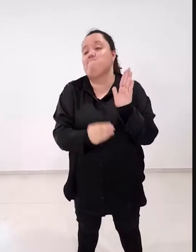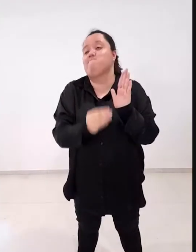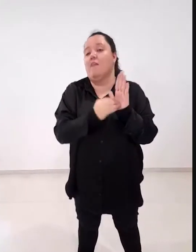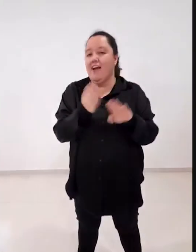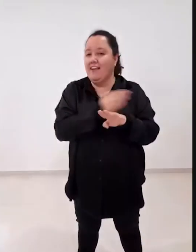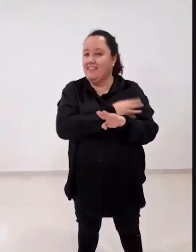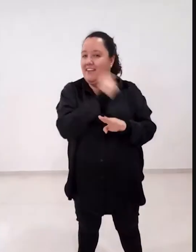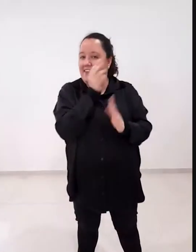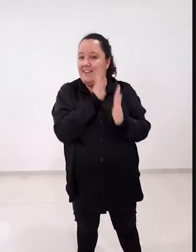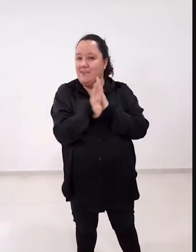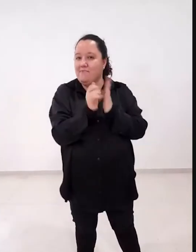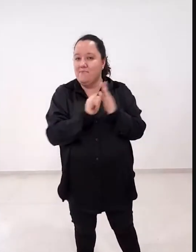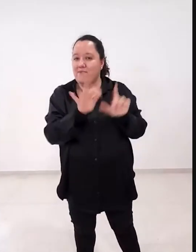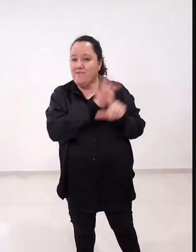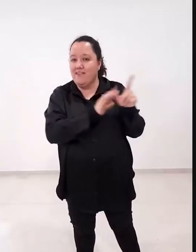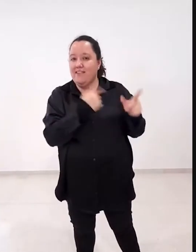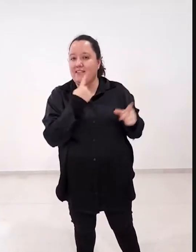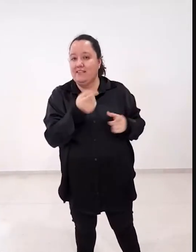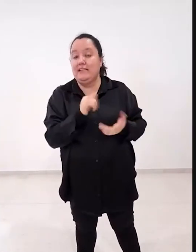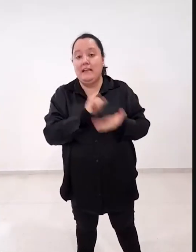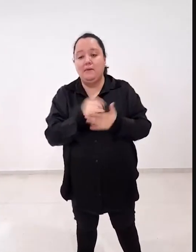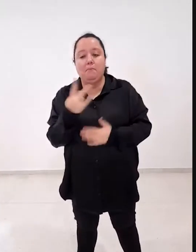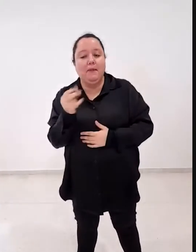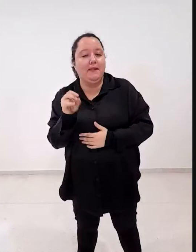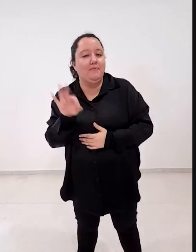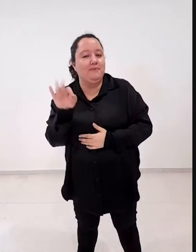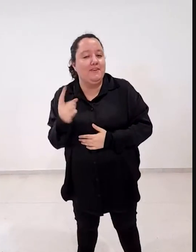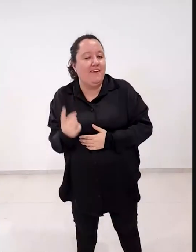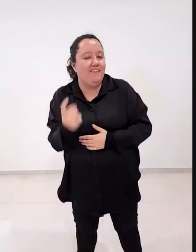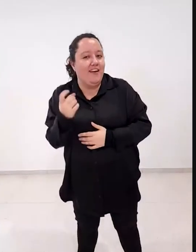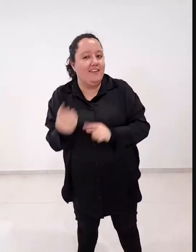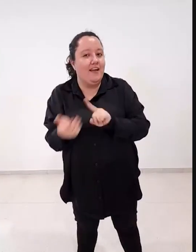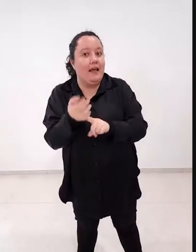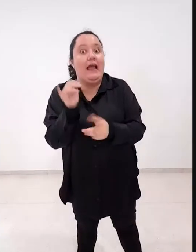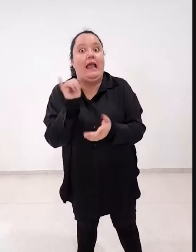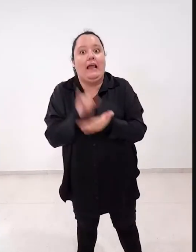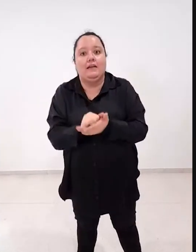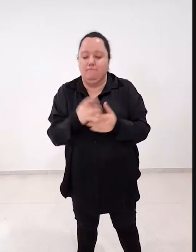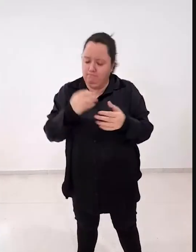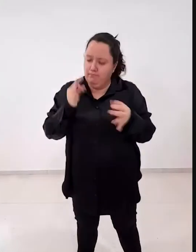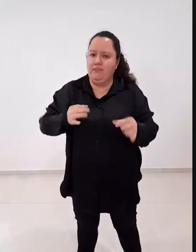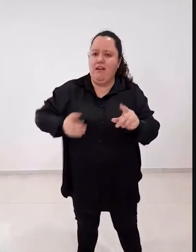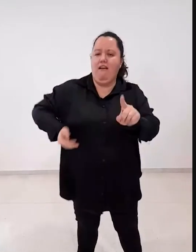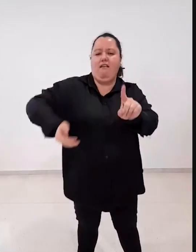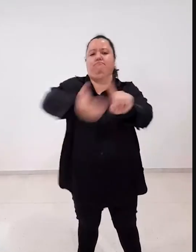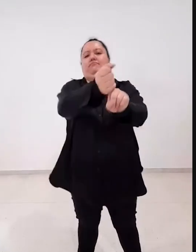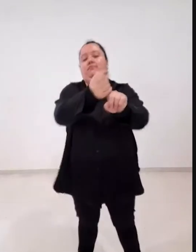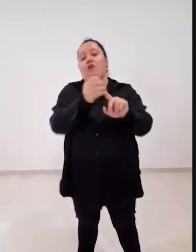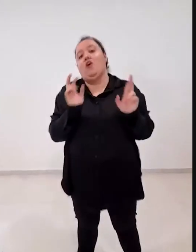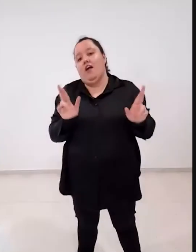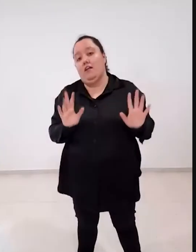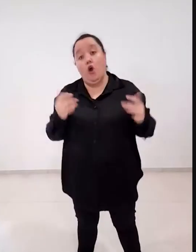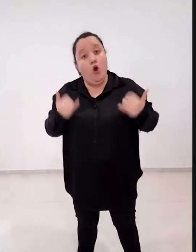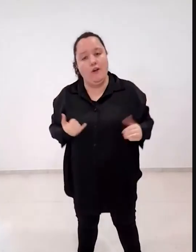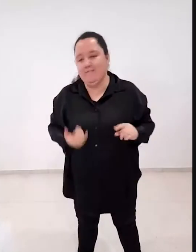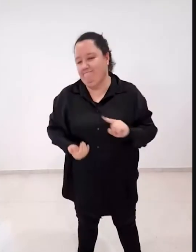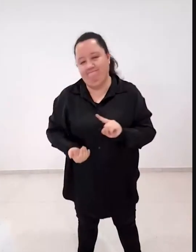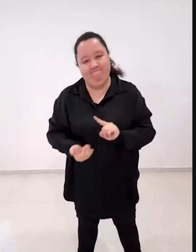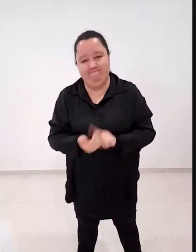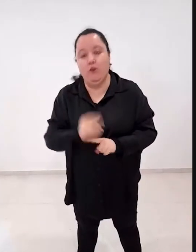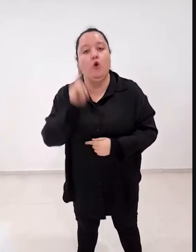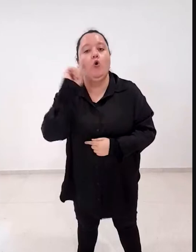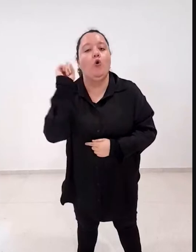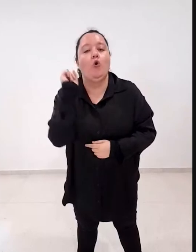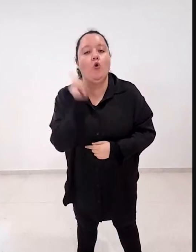en el vídeo que podamos completar hoy lo podemos completar porque no